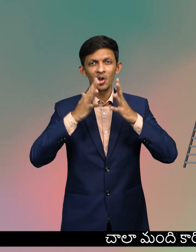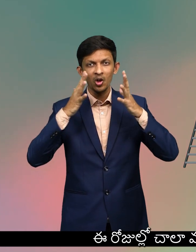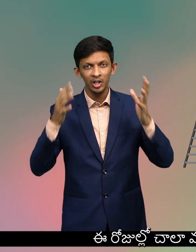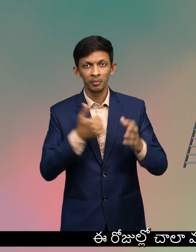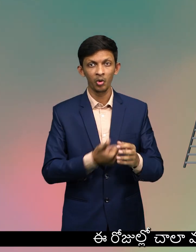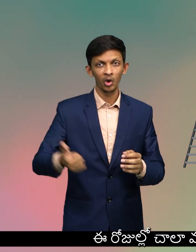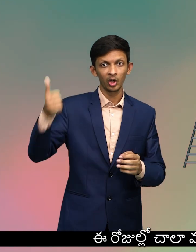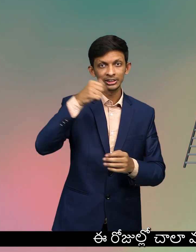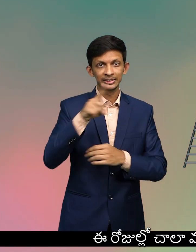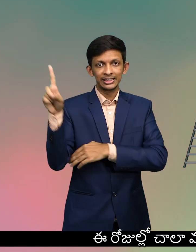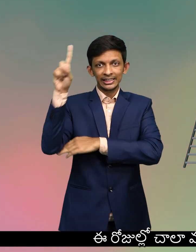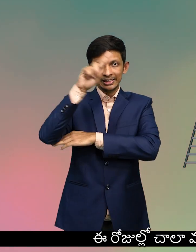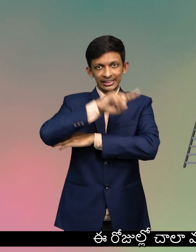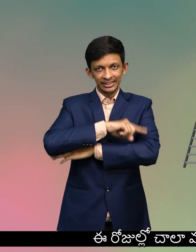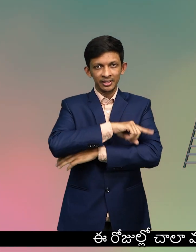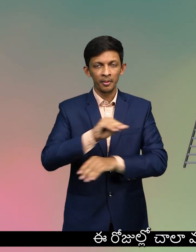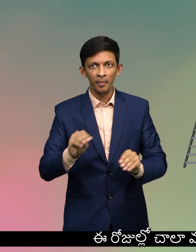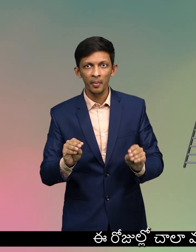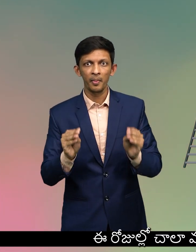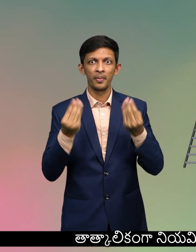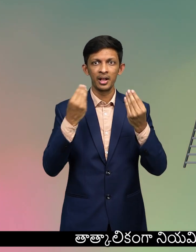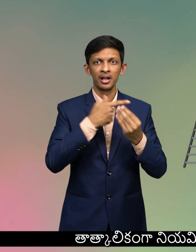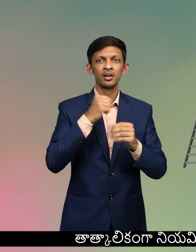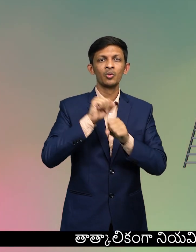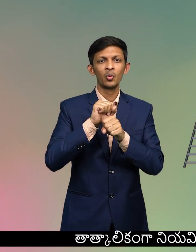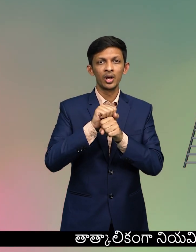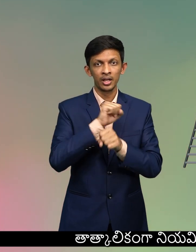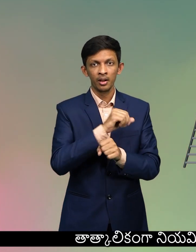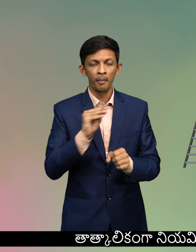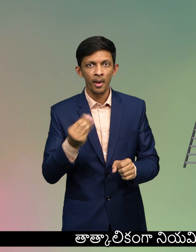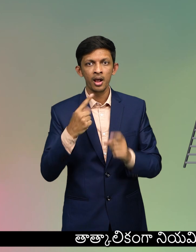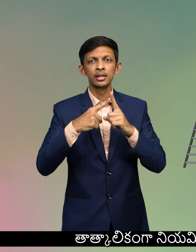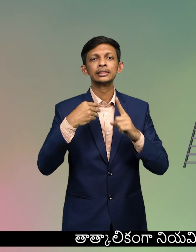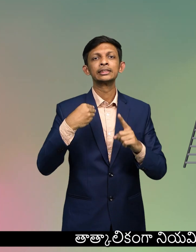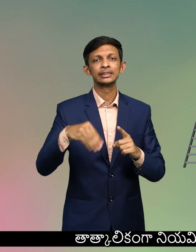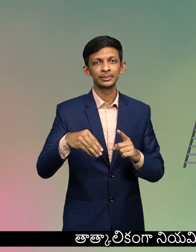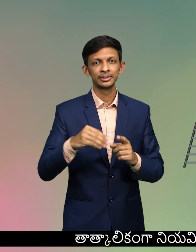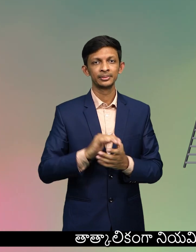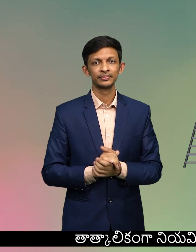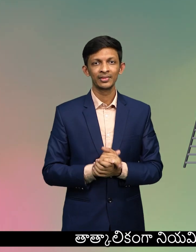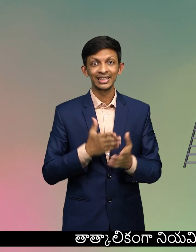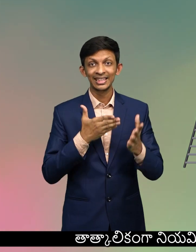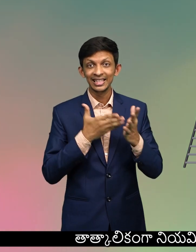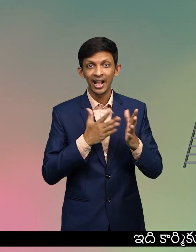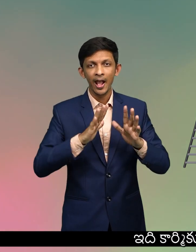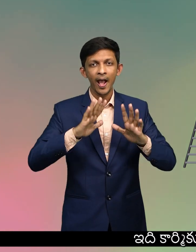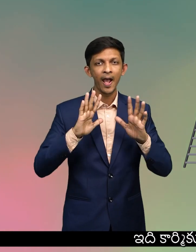ఈ రోజుల్లో చాలామంది యజమానులు కార్మికులను తాత్కాలికంగా నియమించుకోవడానికి ఇష్టపడుతున్నారు. ఇది